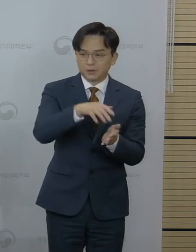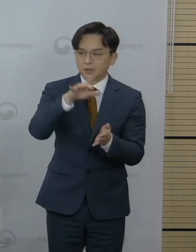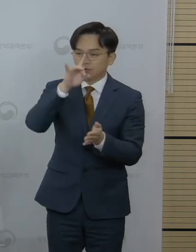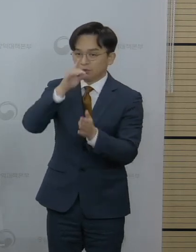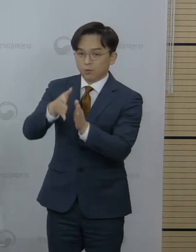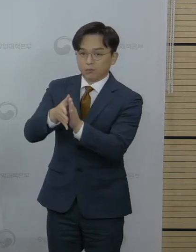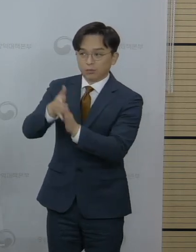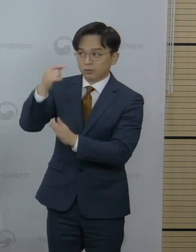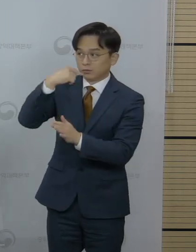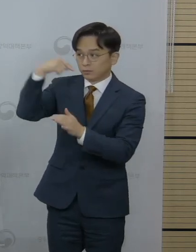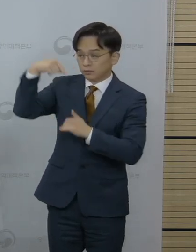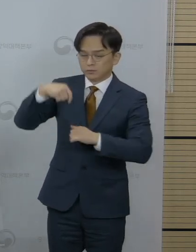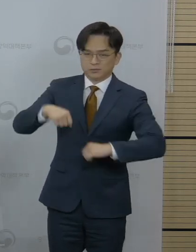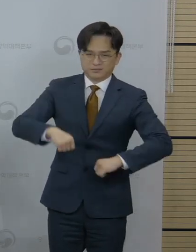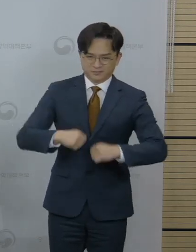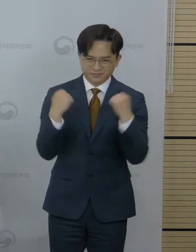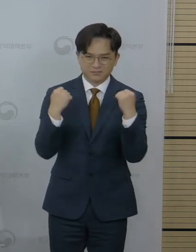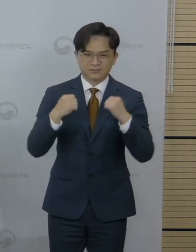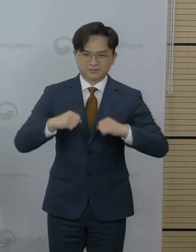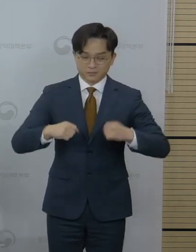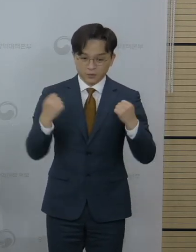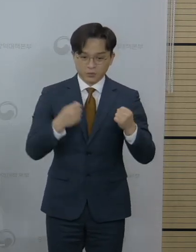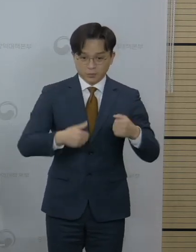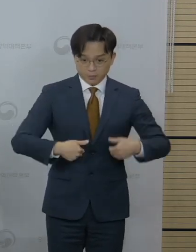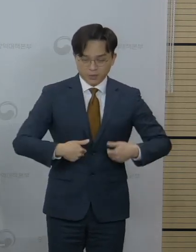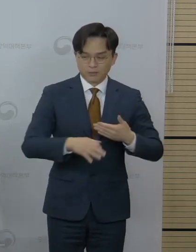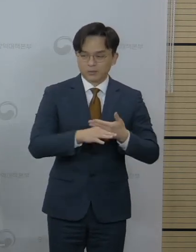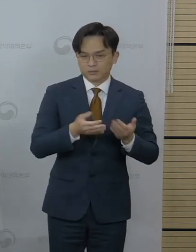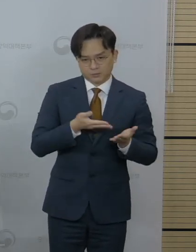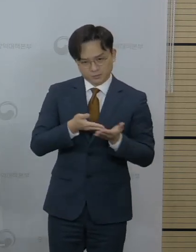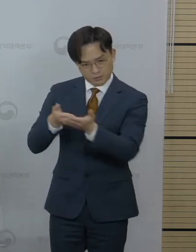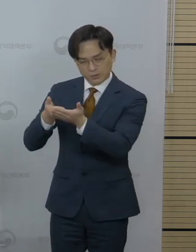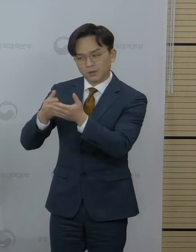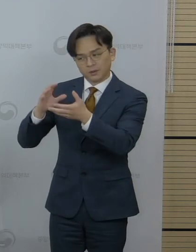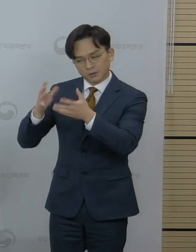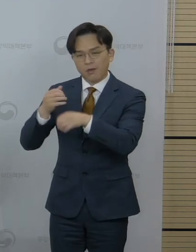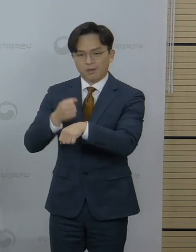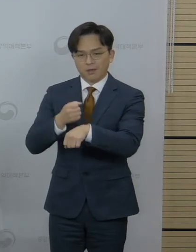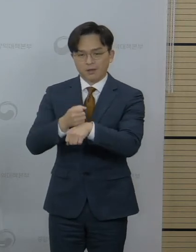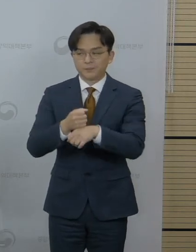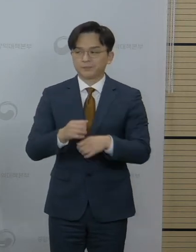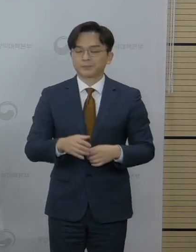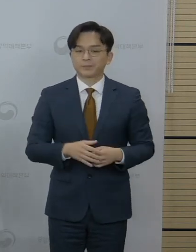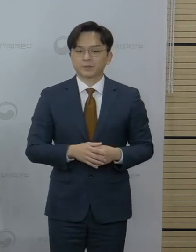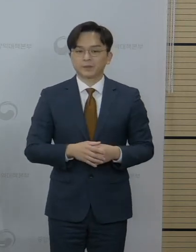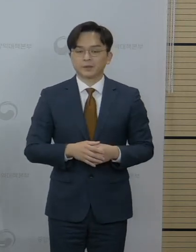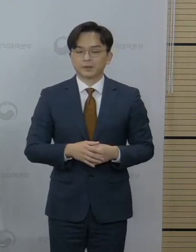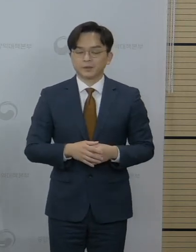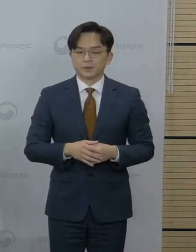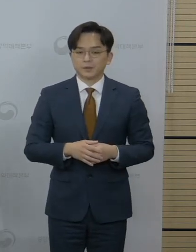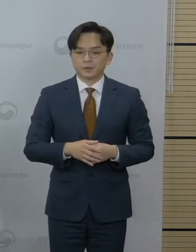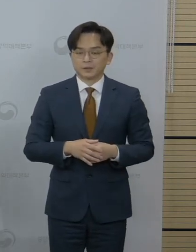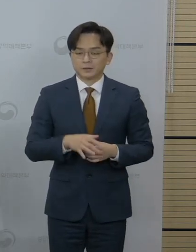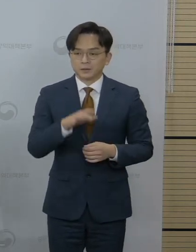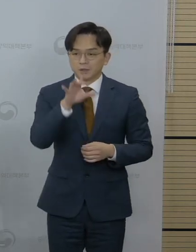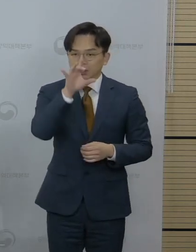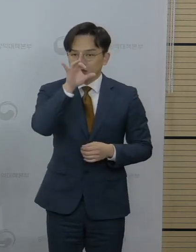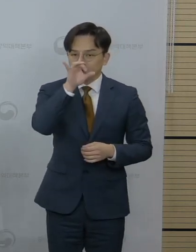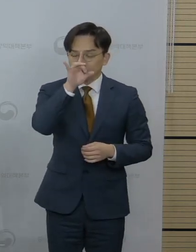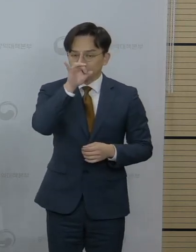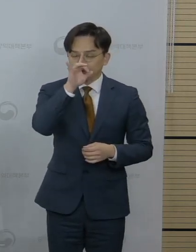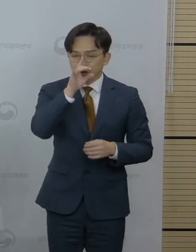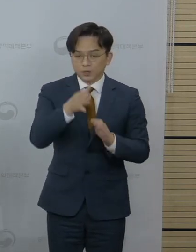현재의 그 거리두기에 대한 조정 여부, 또 결정 방식, 또 기준, 이러한 모든